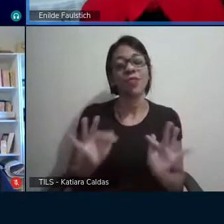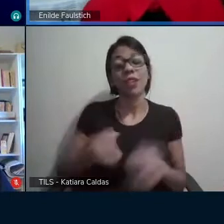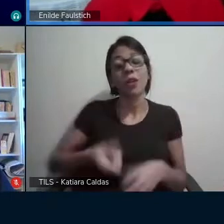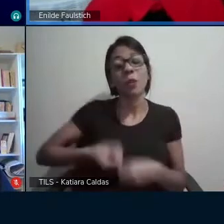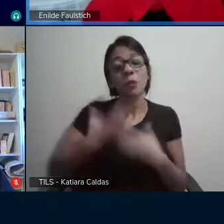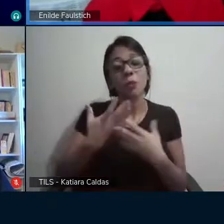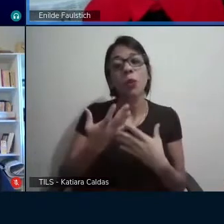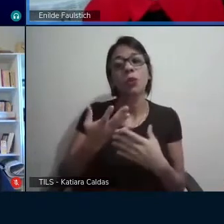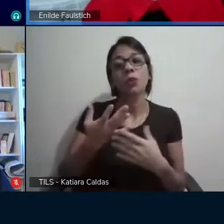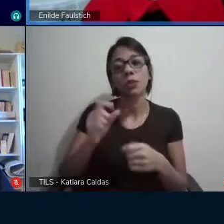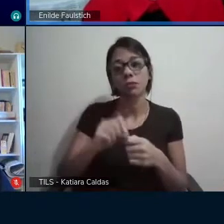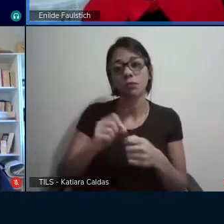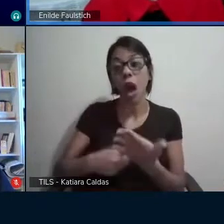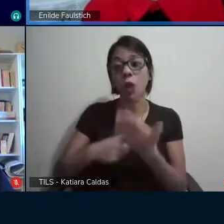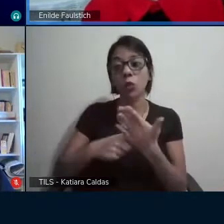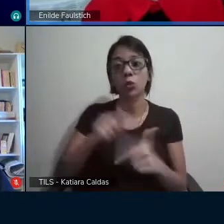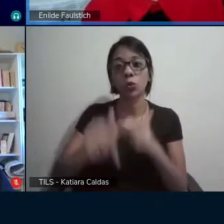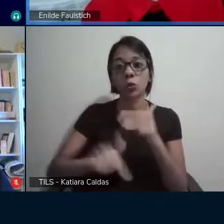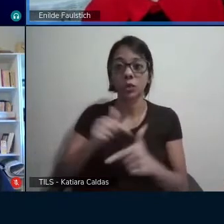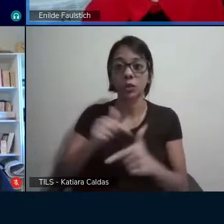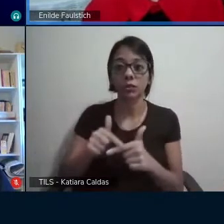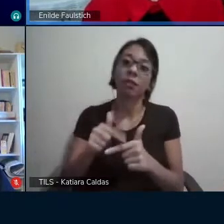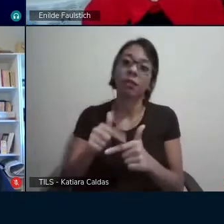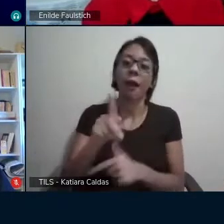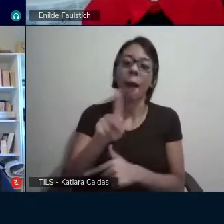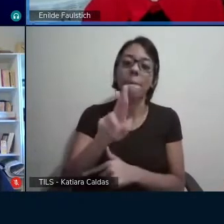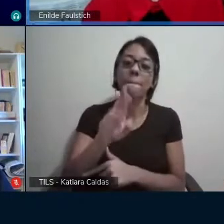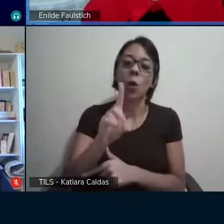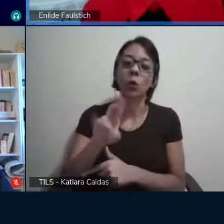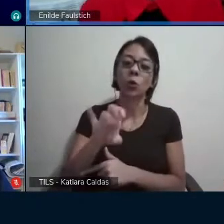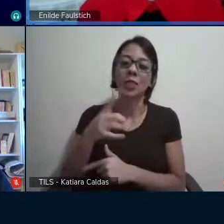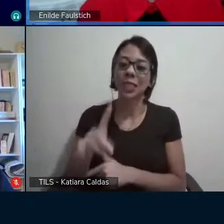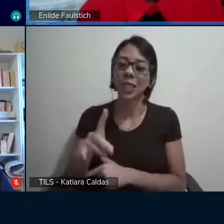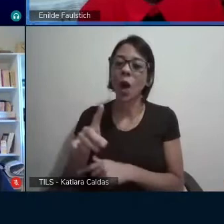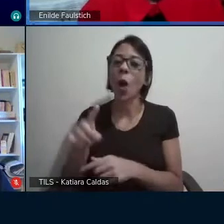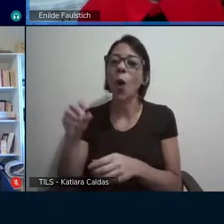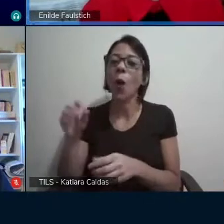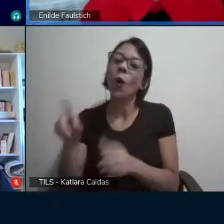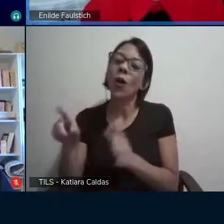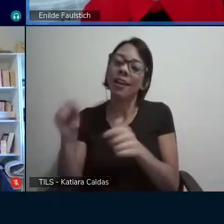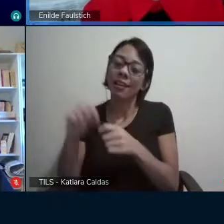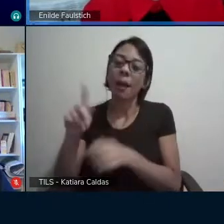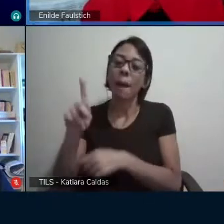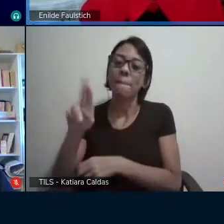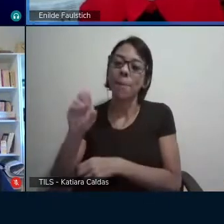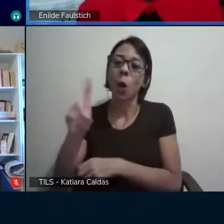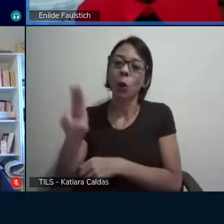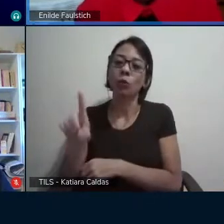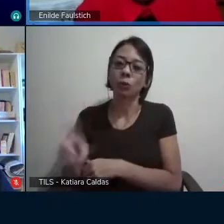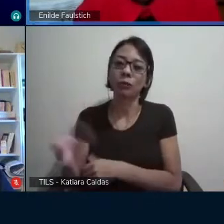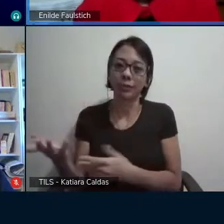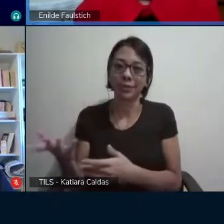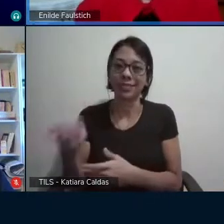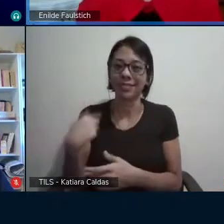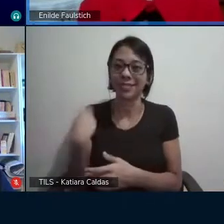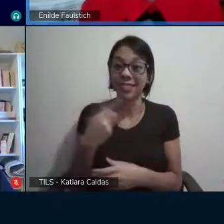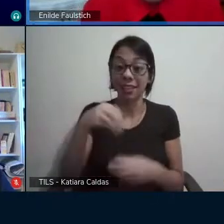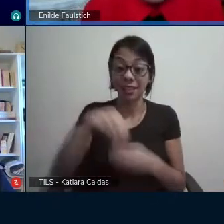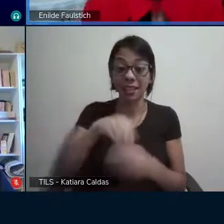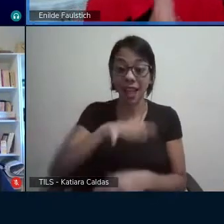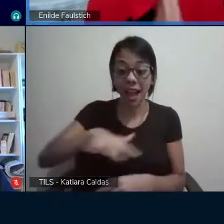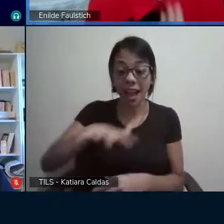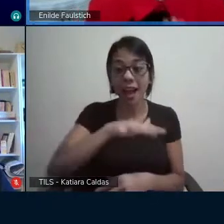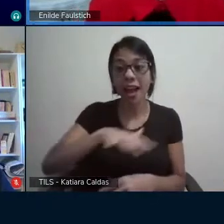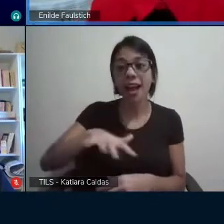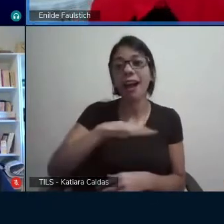que produz. Estou sendo redundante. O que nós fazemos na nossa área é uma produção